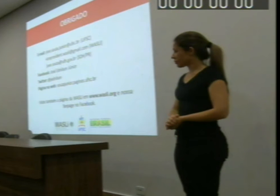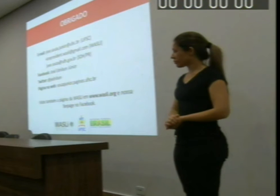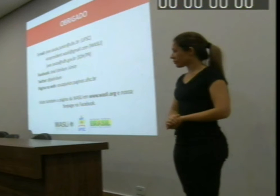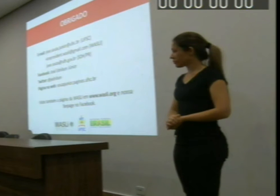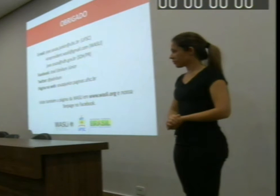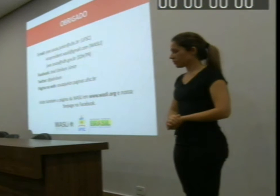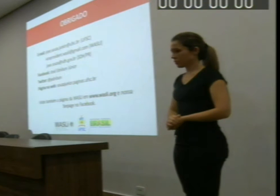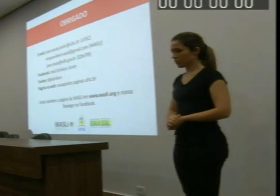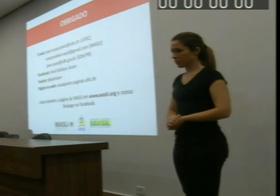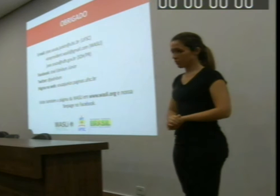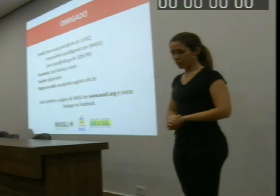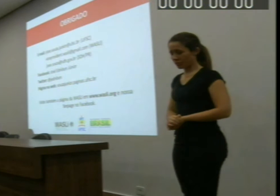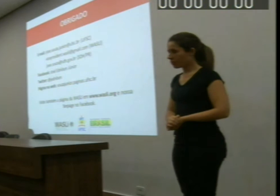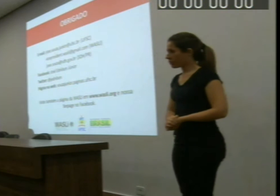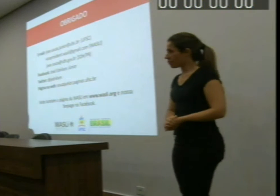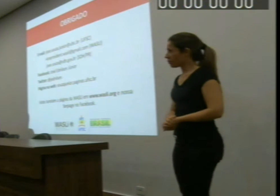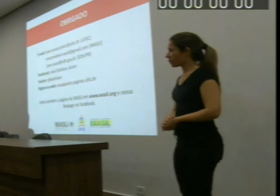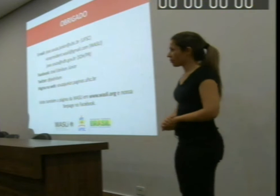países